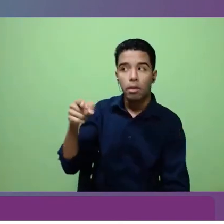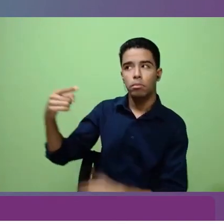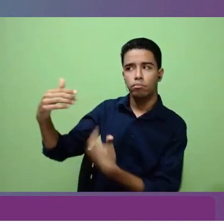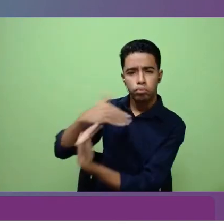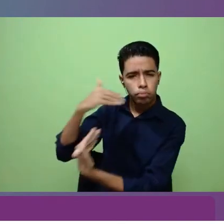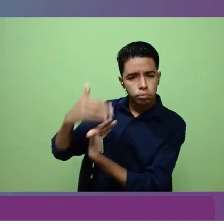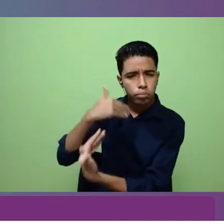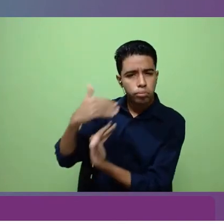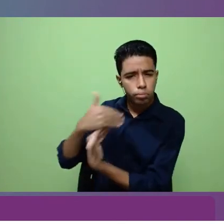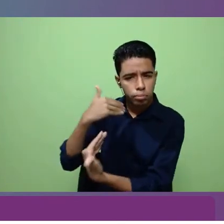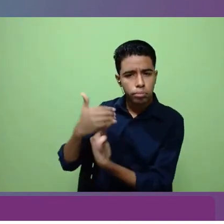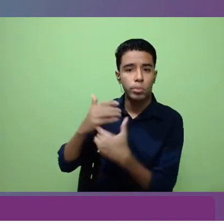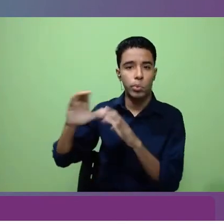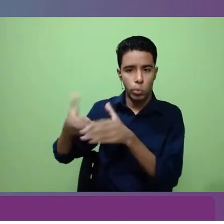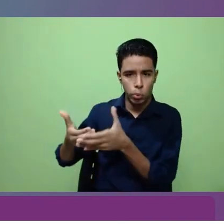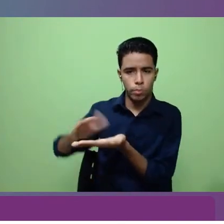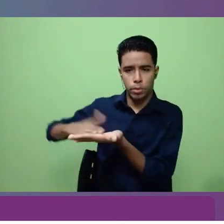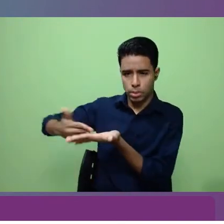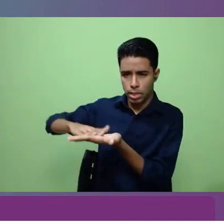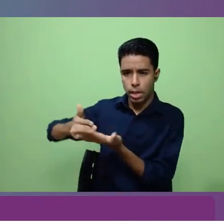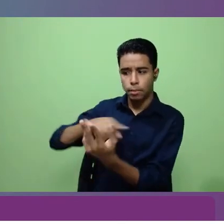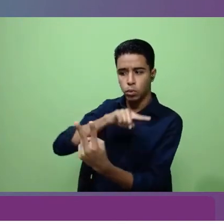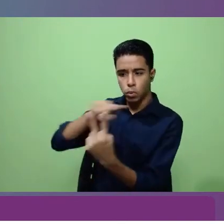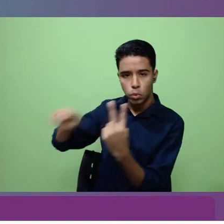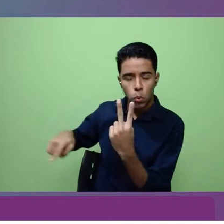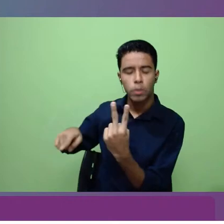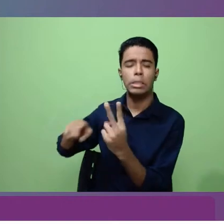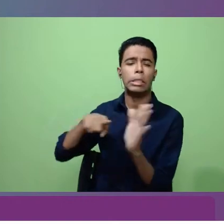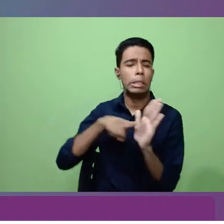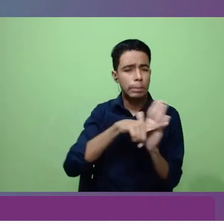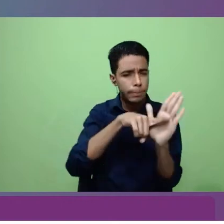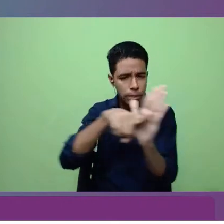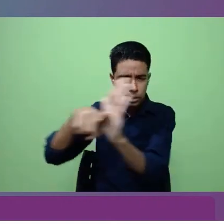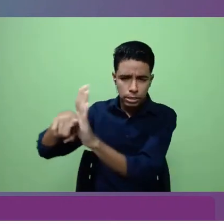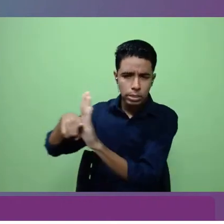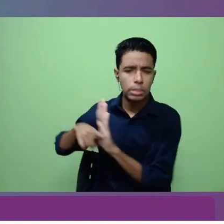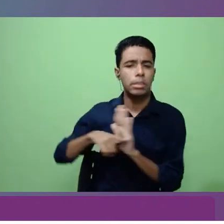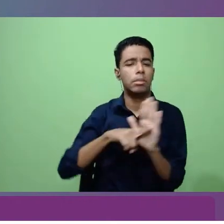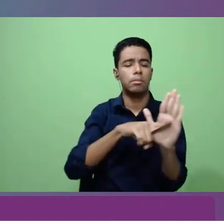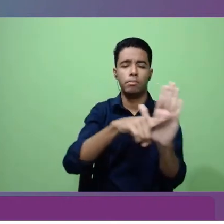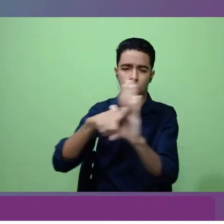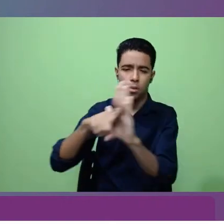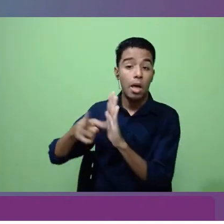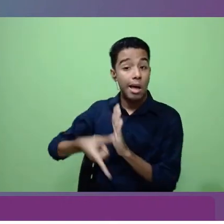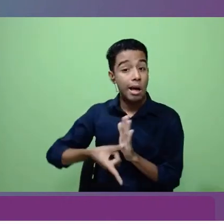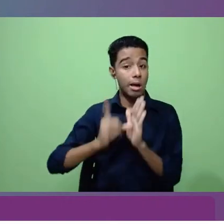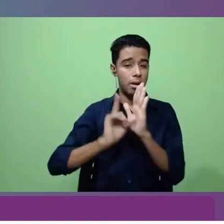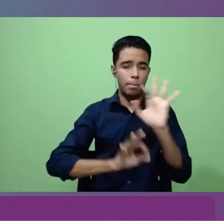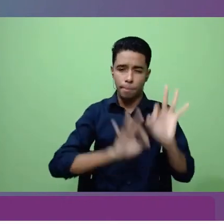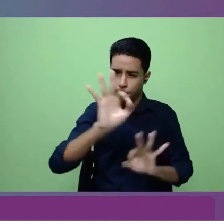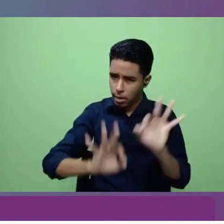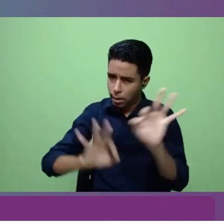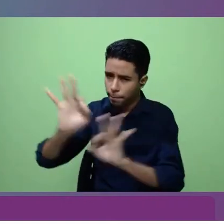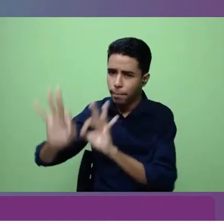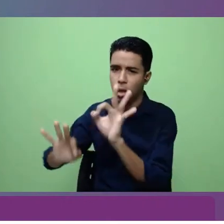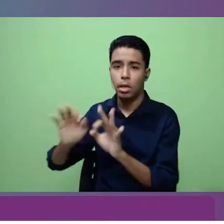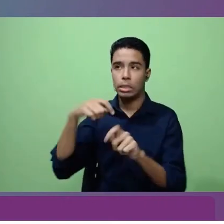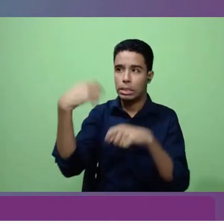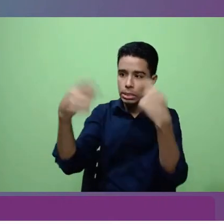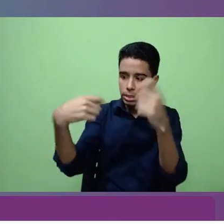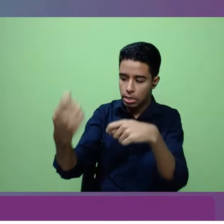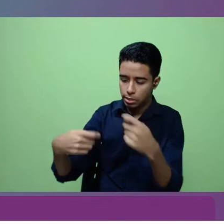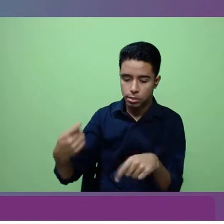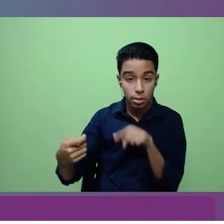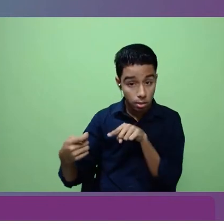meus colegas intérpretes procuraram estudar essas temáticas, fazer essa preparação desse texto, fazer pesquisa de sinais,